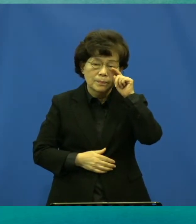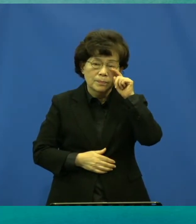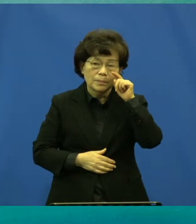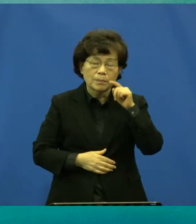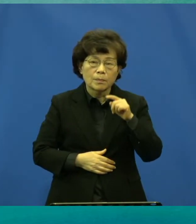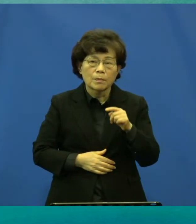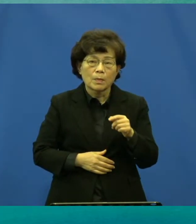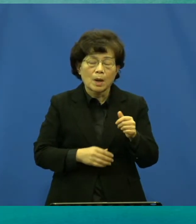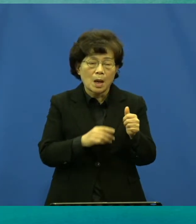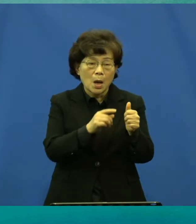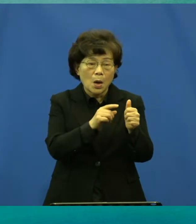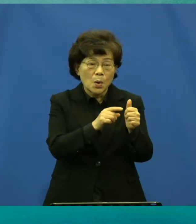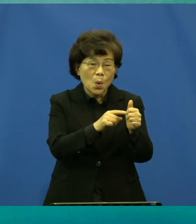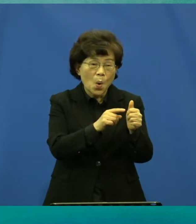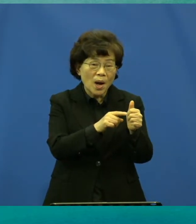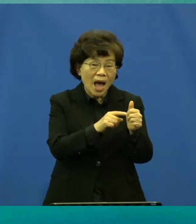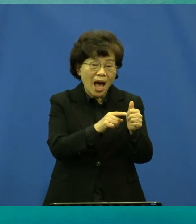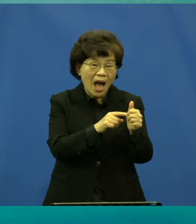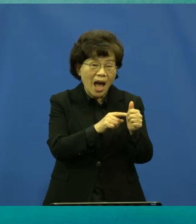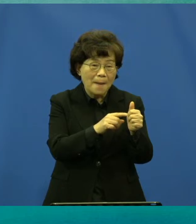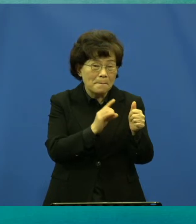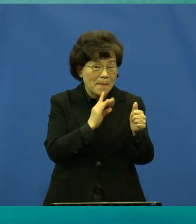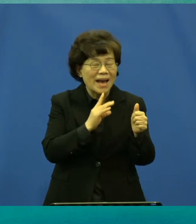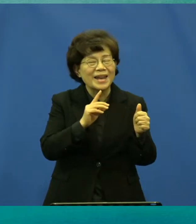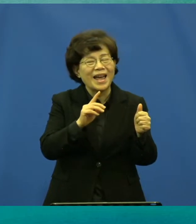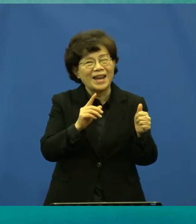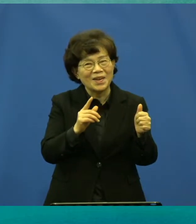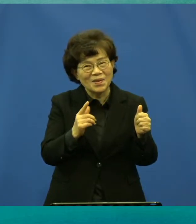어찌 요나뿐이겠습니까?